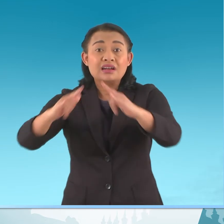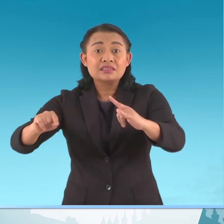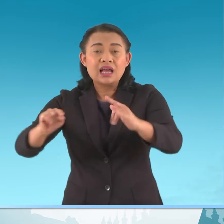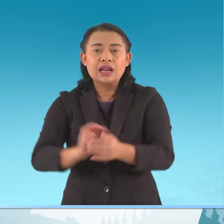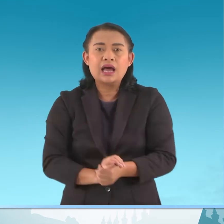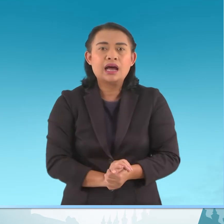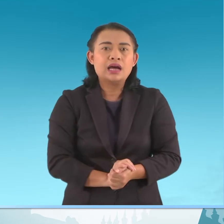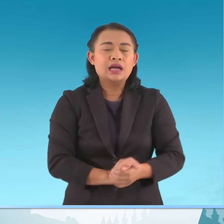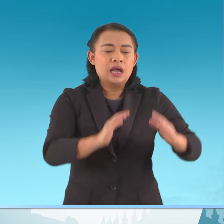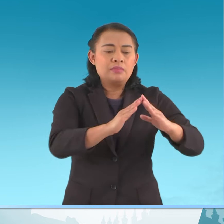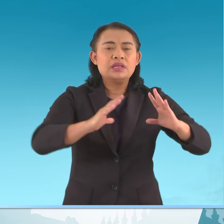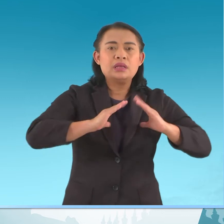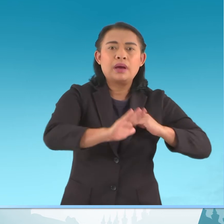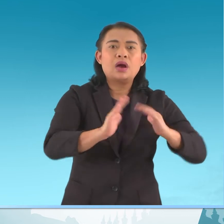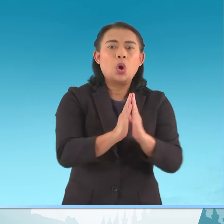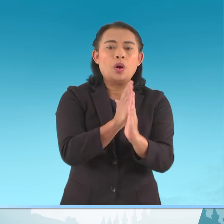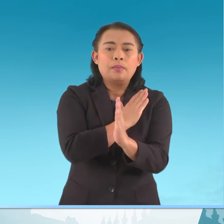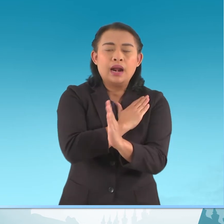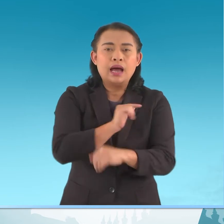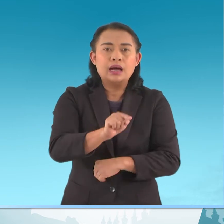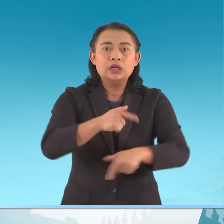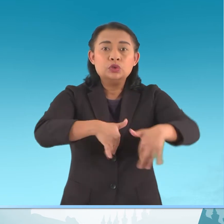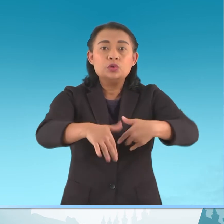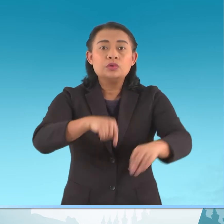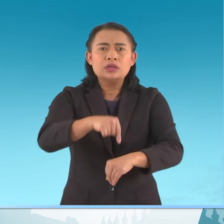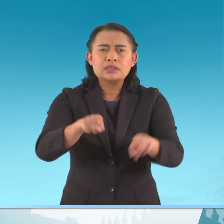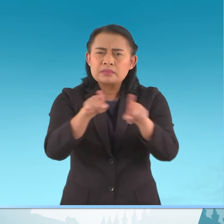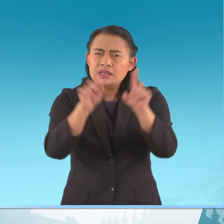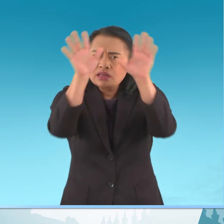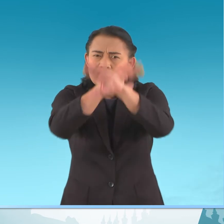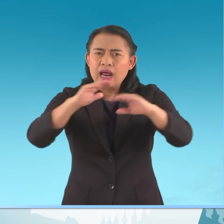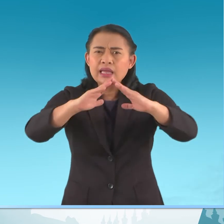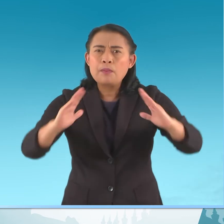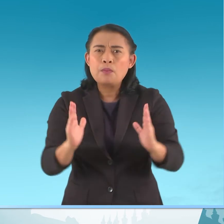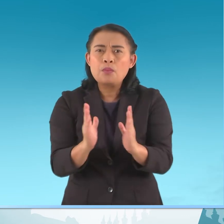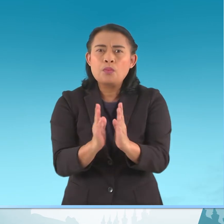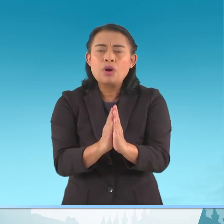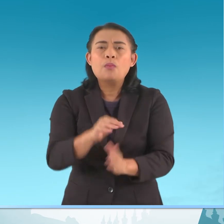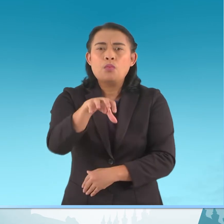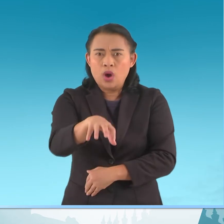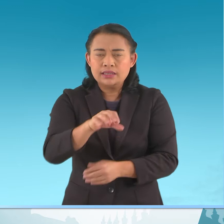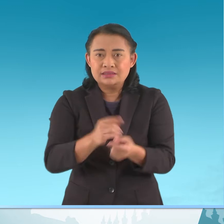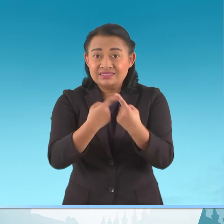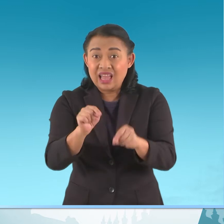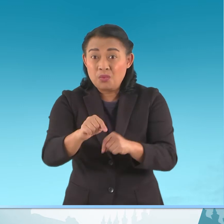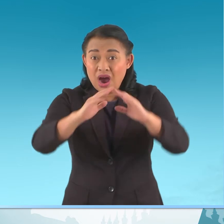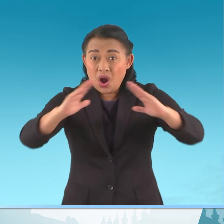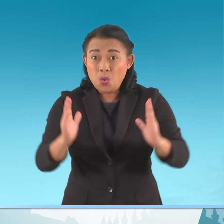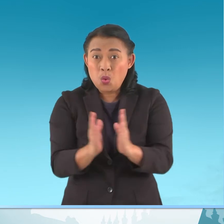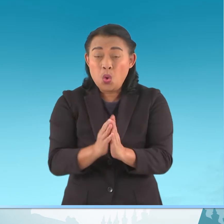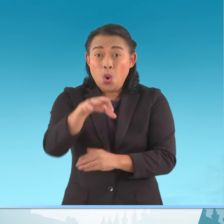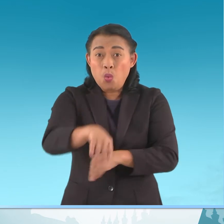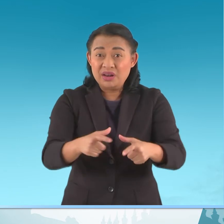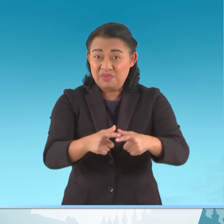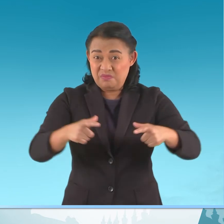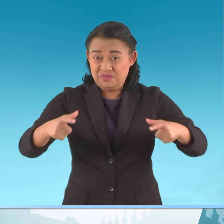สาหร่ายแต่ถ้ามีทั้งกุฏิสงฆ์เลยครับเป็นชุมชนย่อมตรงนี้เหมือนเป็นวัดใกล้ๆนะครับถือว่าไม่ได้มีการตั้งเป็น